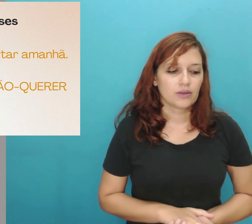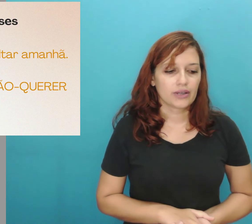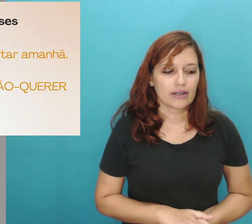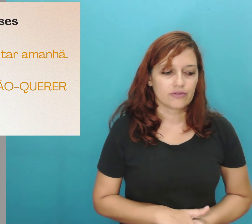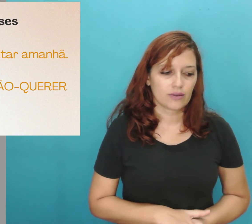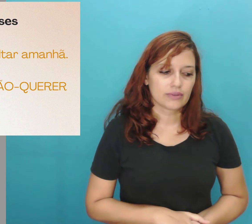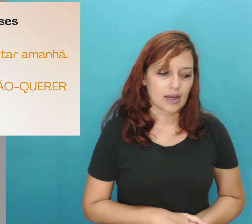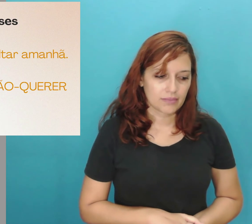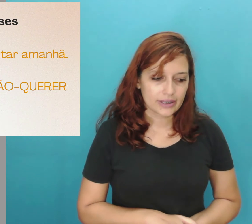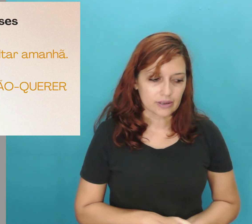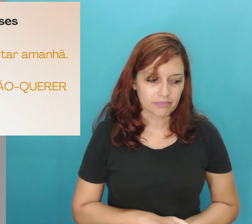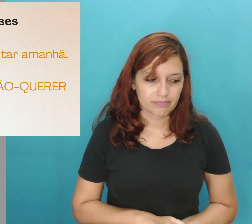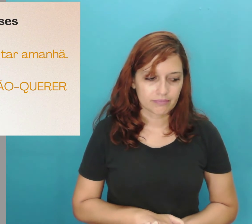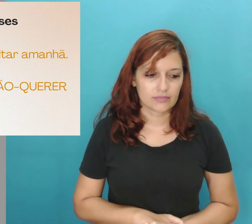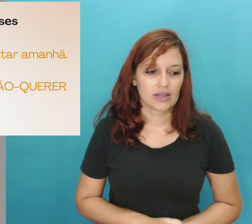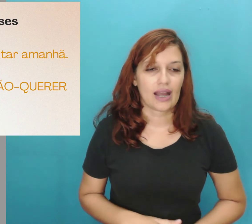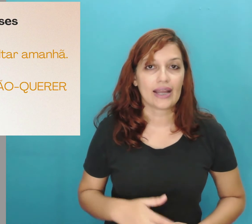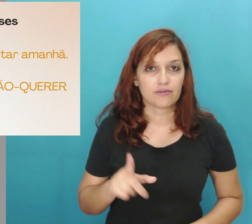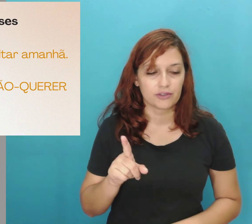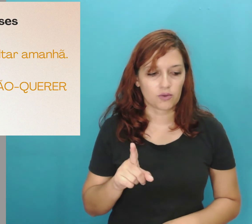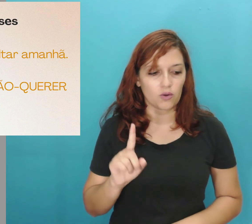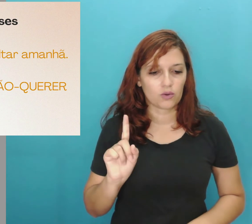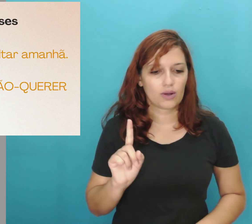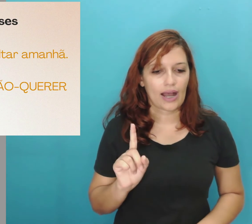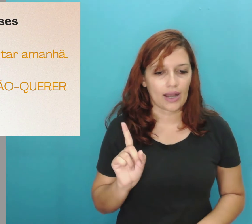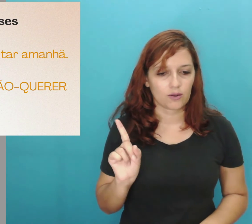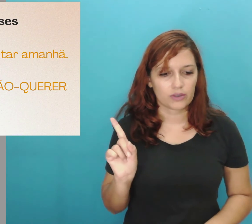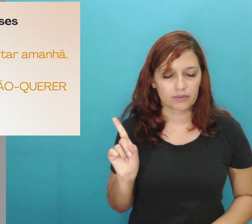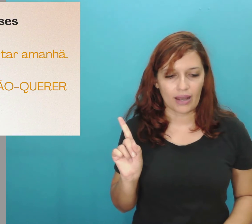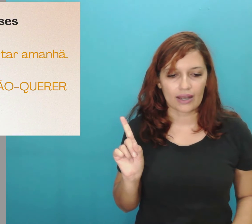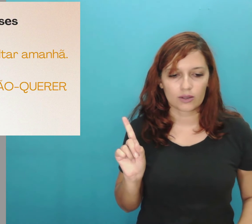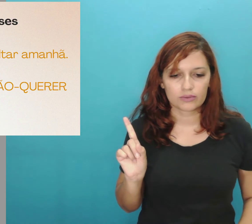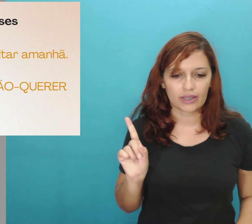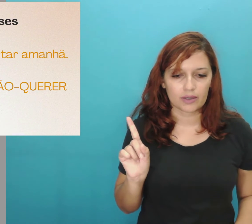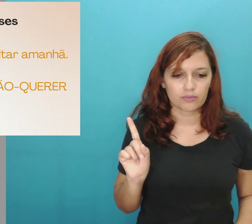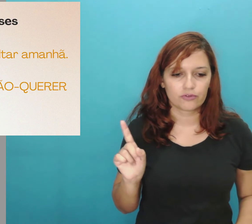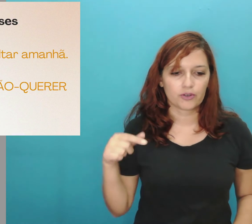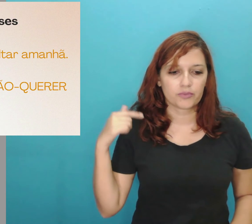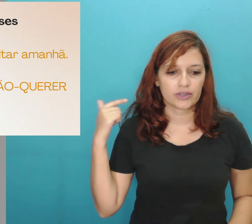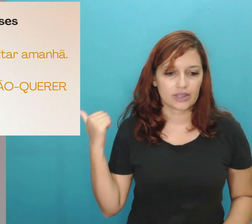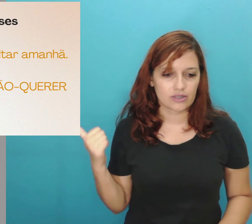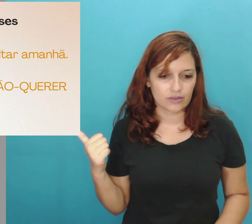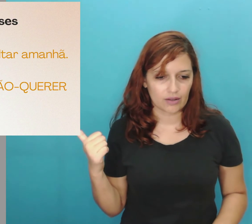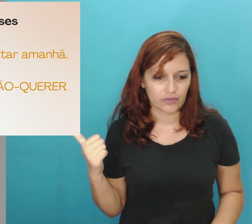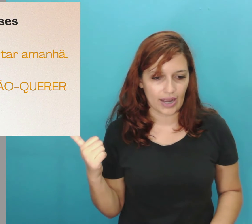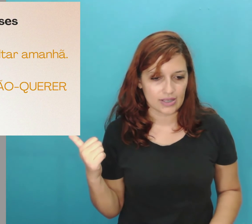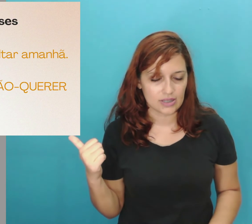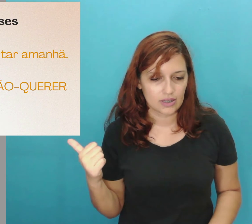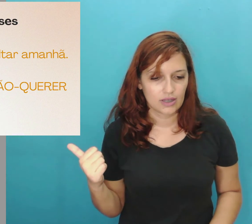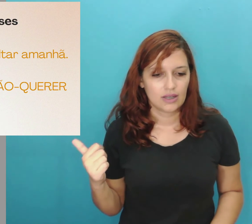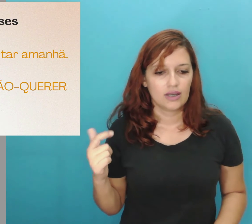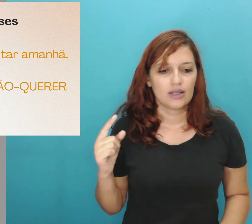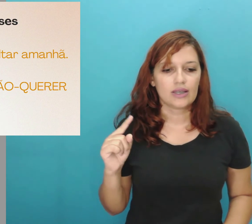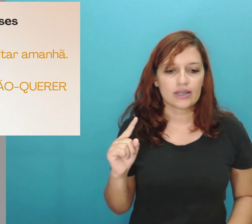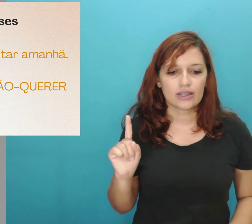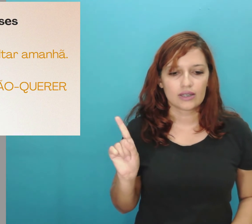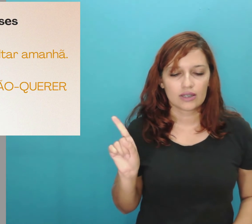quero faltar amanhã. Aí, viu, ó, o que marca o tempo foi para o início da frase e